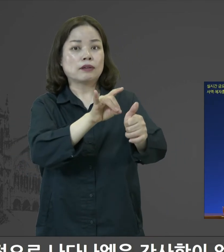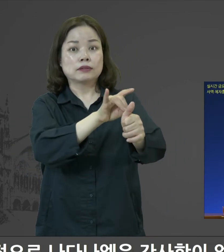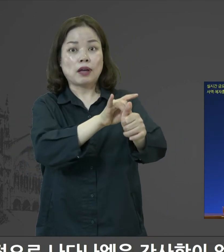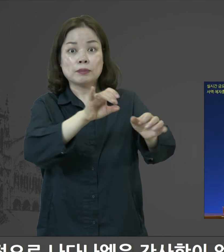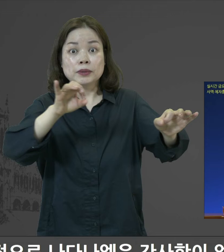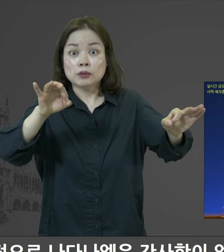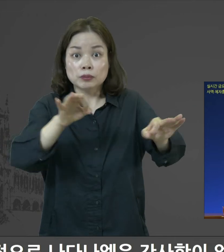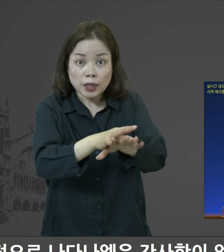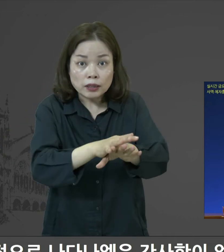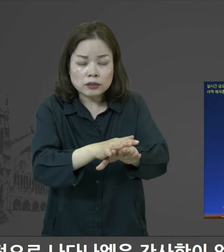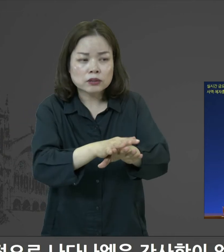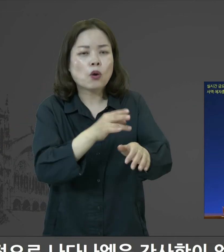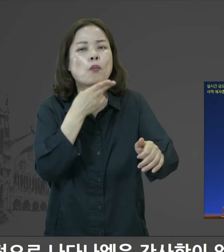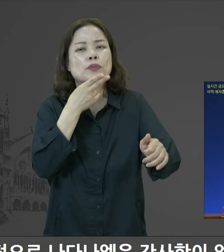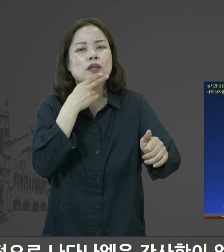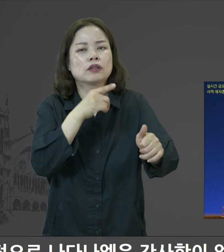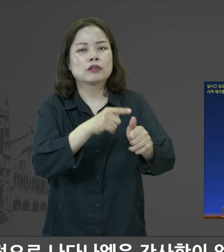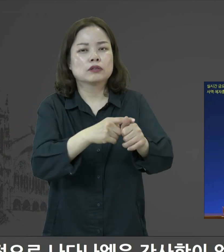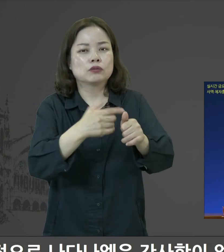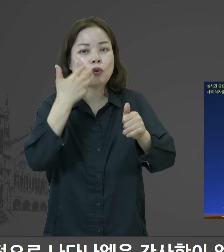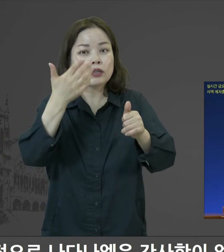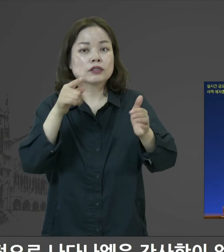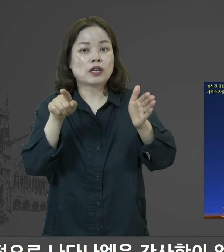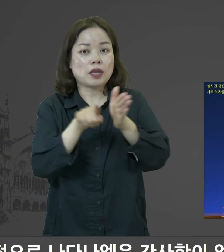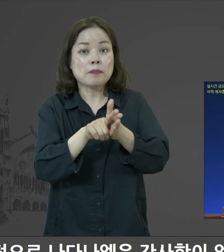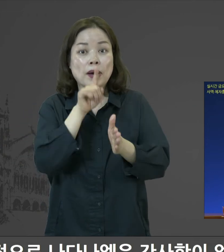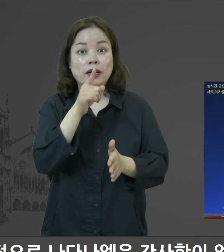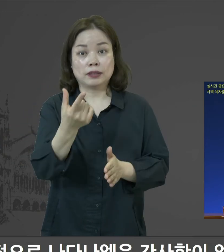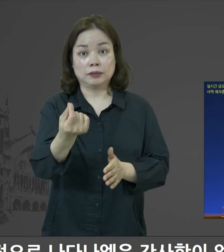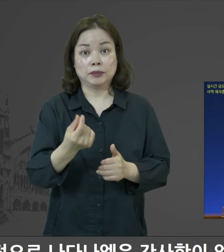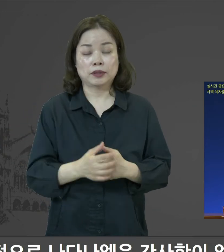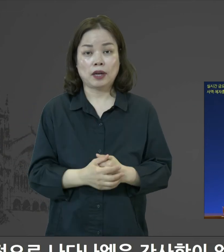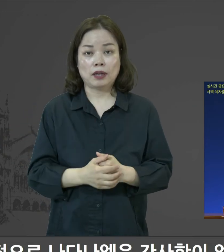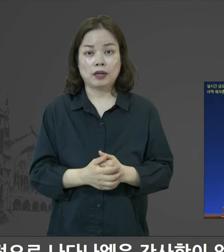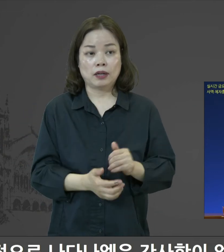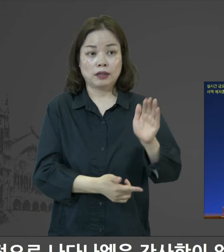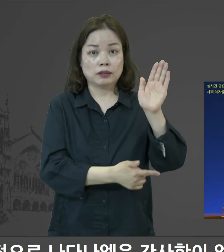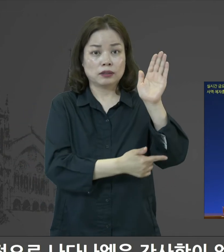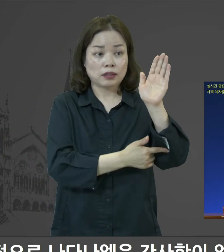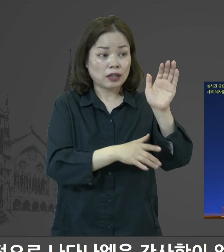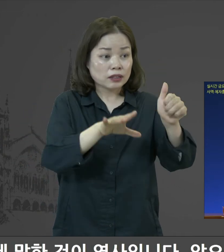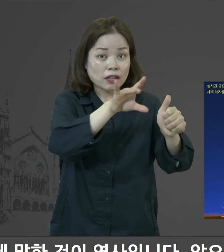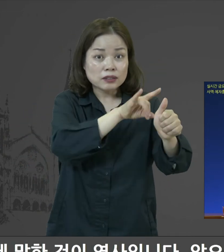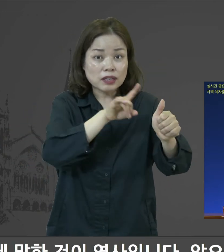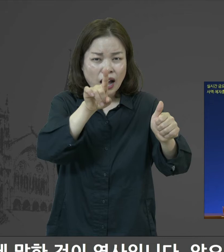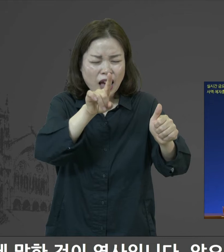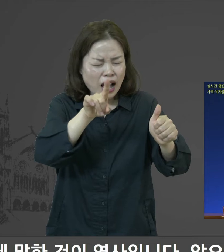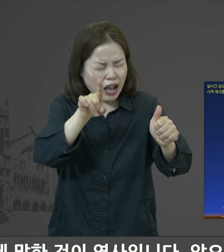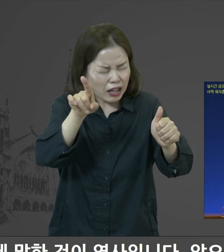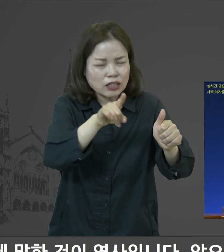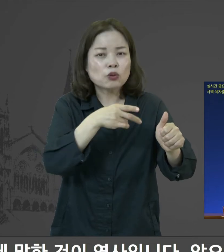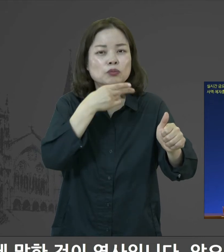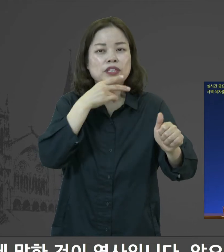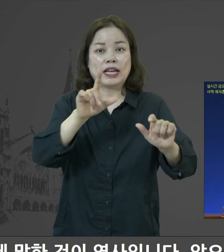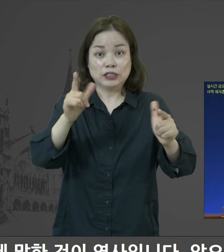말씀해 주셨을 것이라고 저는 확신합니다. 정말 나다나엘이 간사한 게 하나도 없었다는 뜻이 아니란